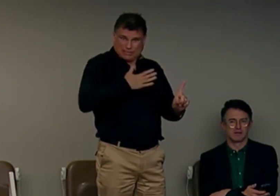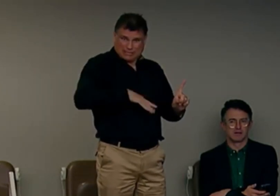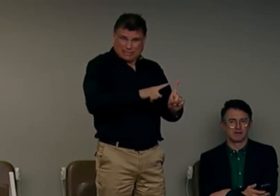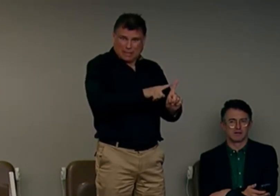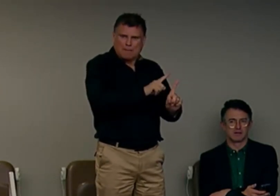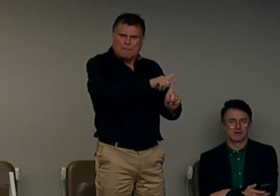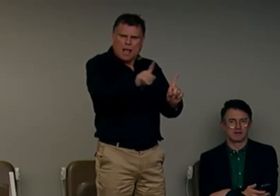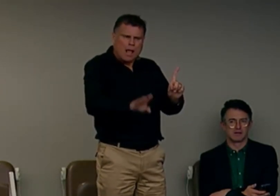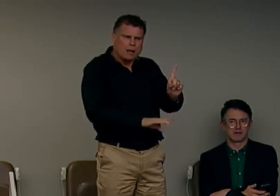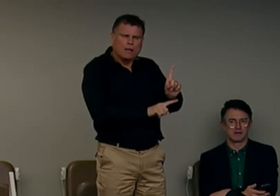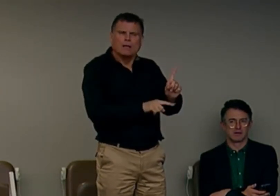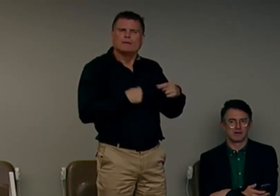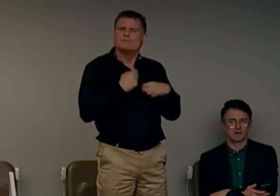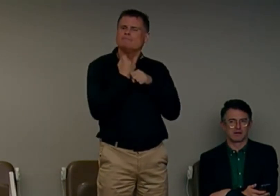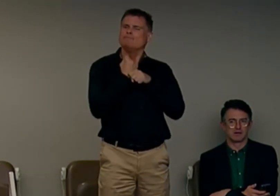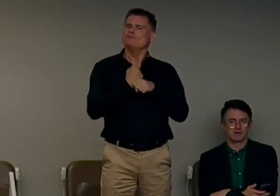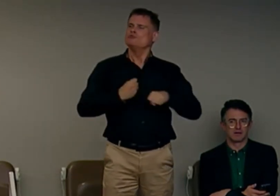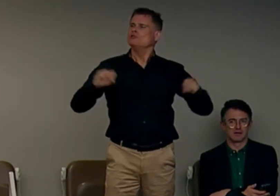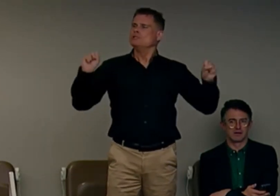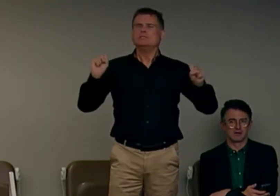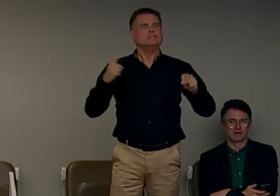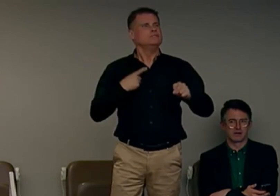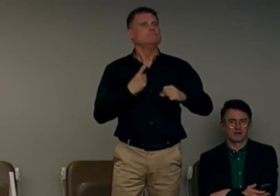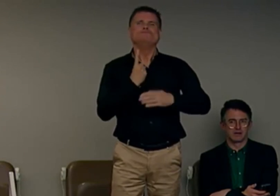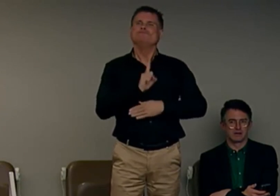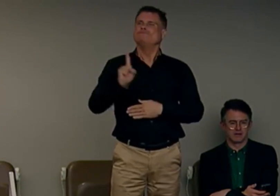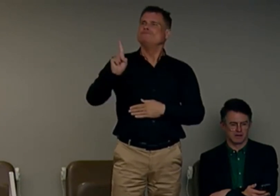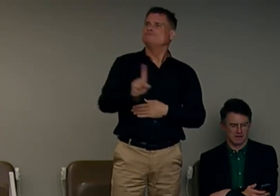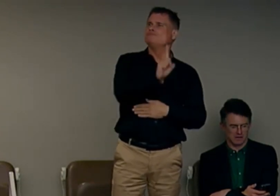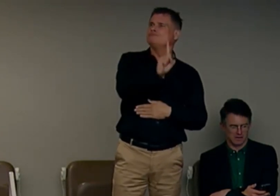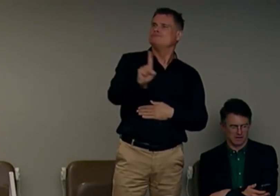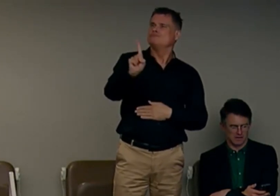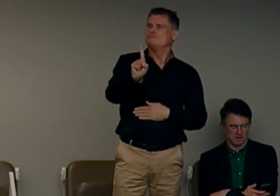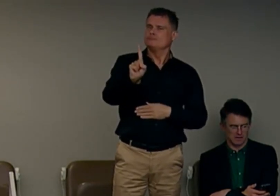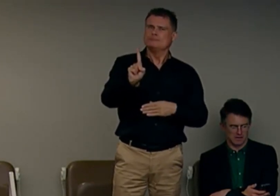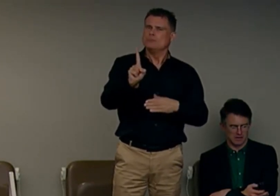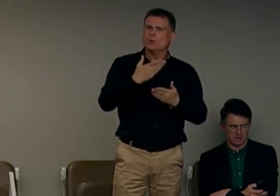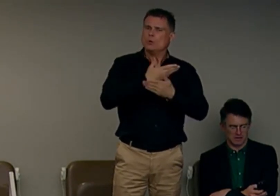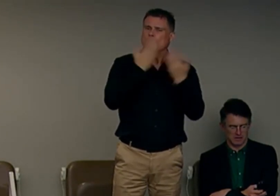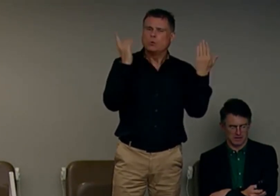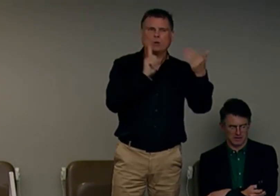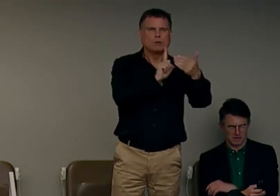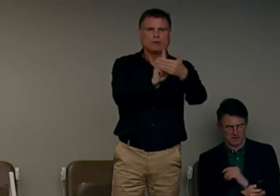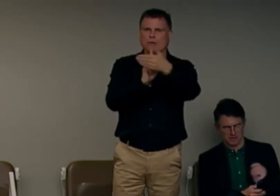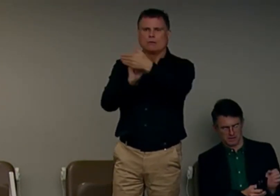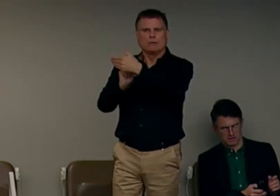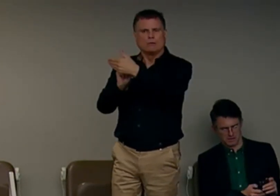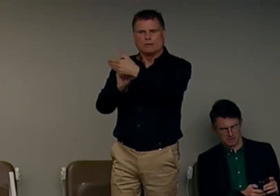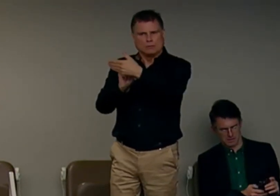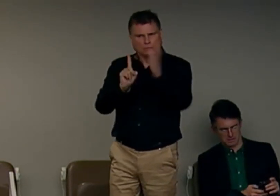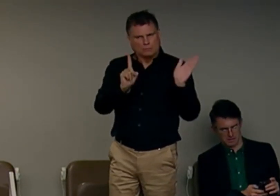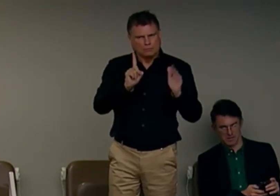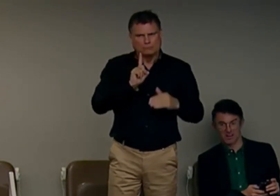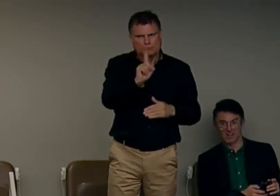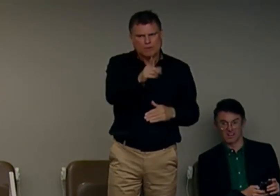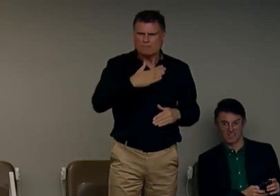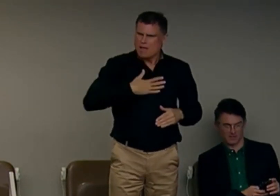sur le destin de nos pays et du monde. Vous pouvez compter sur nous pour y contribuer à vos côtés. Merci.